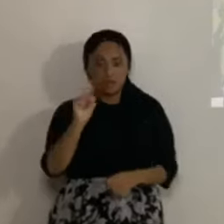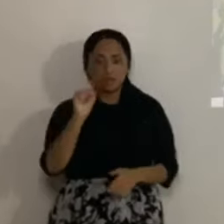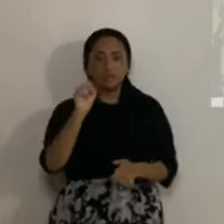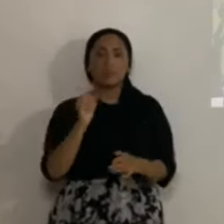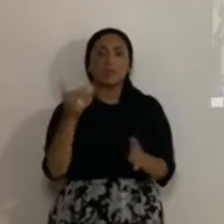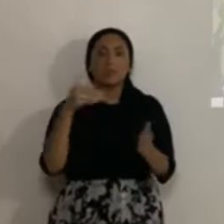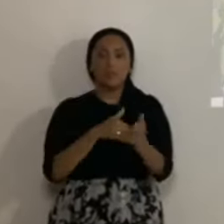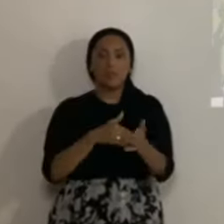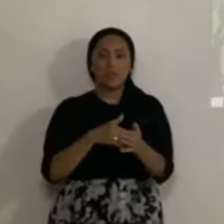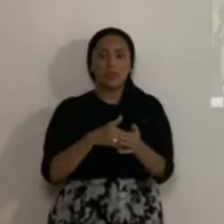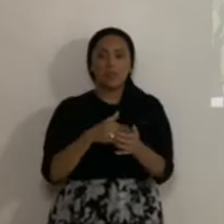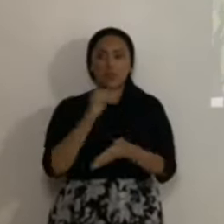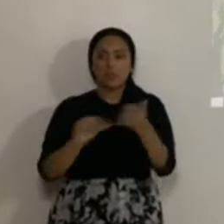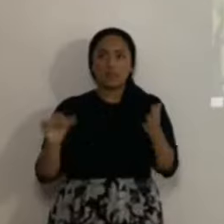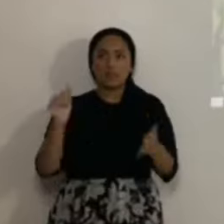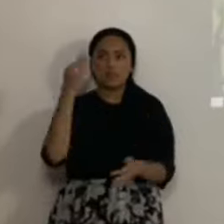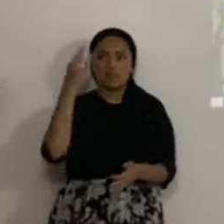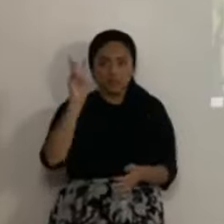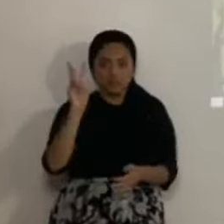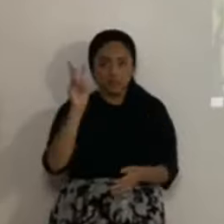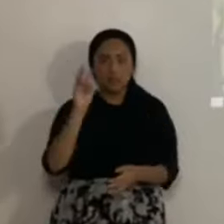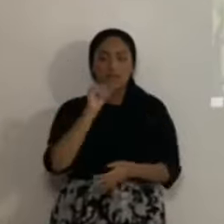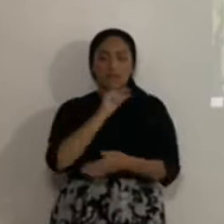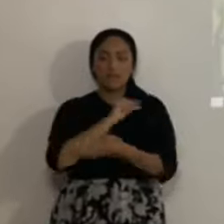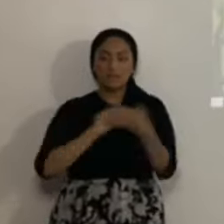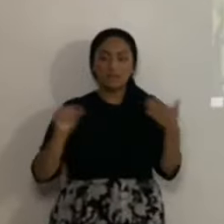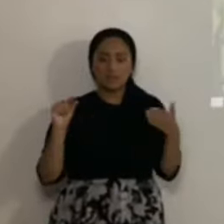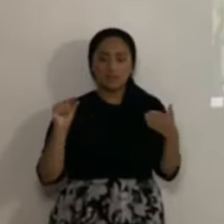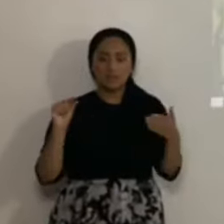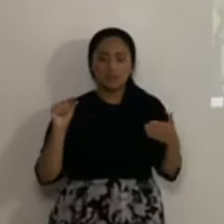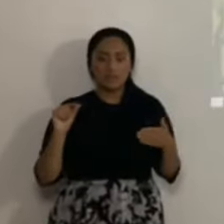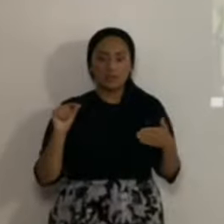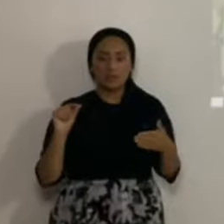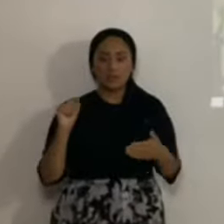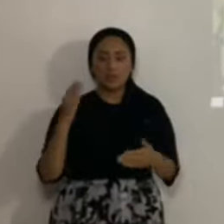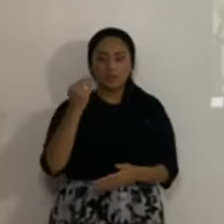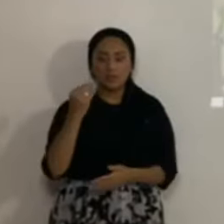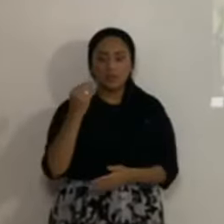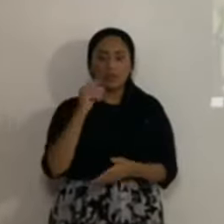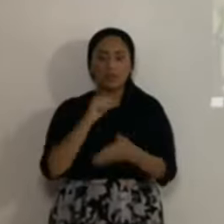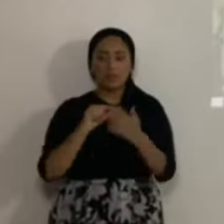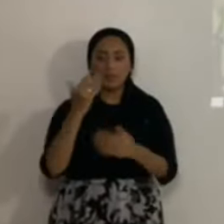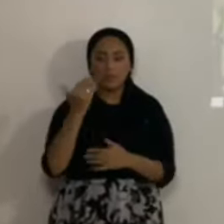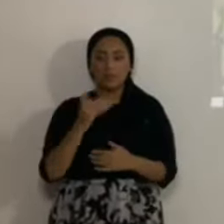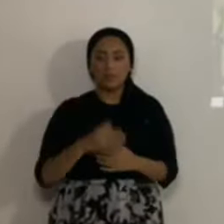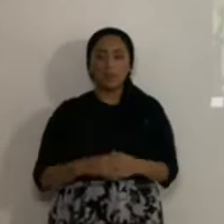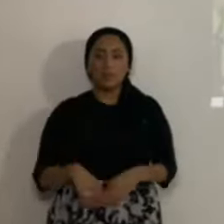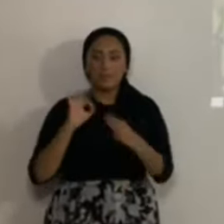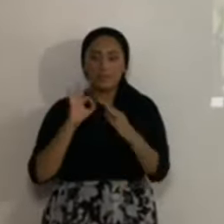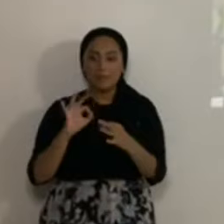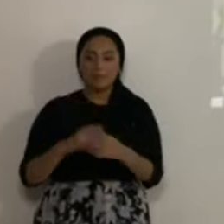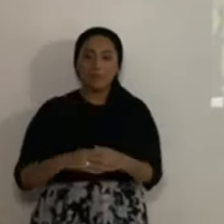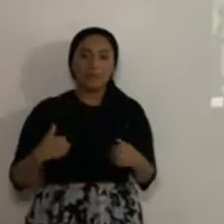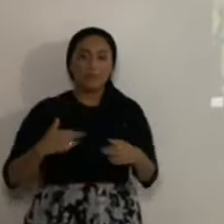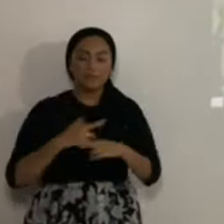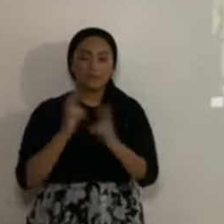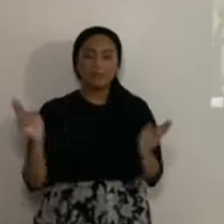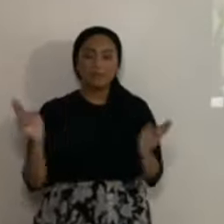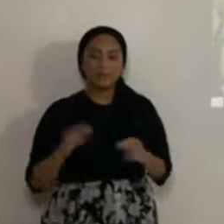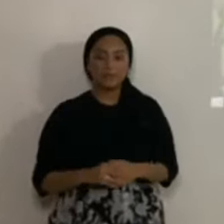En Proverbios 16 y en el verso 14 y 15. Perfecto, ¿lo tienen?